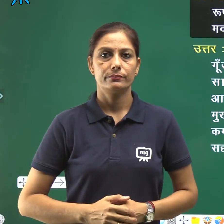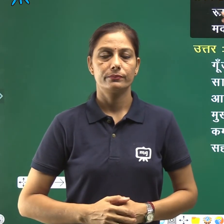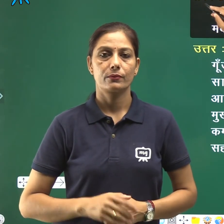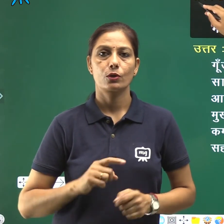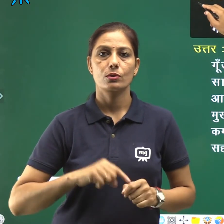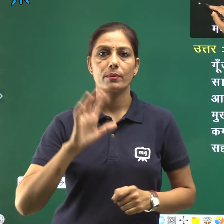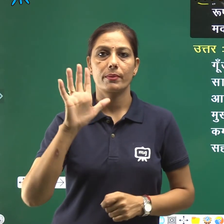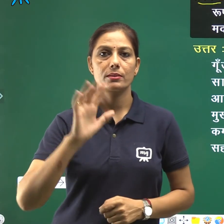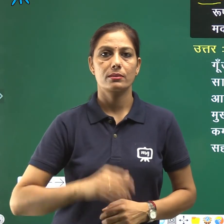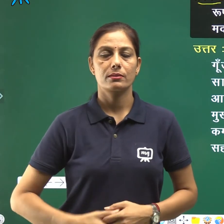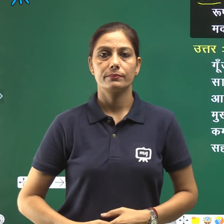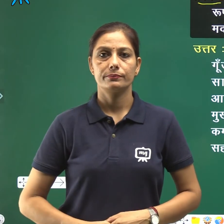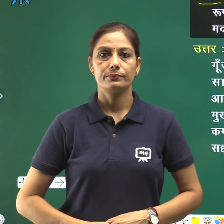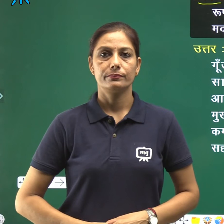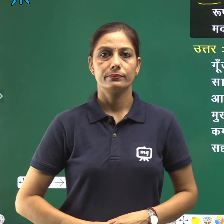प्रश्न 5,